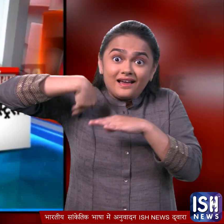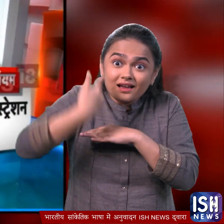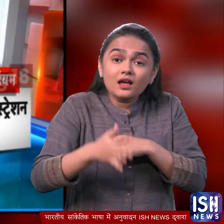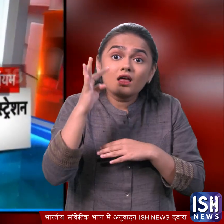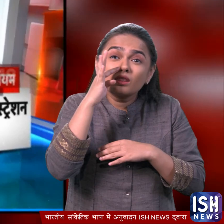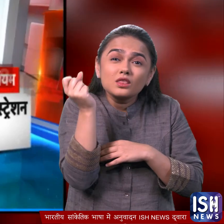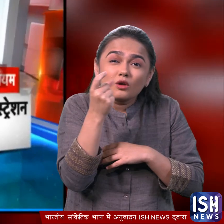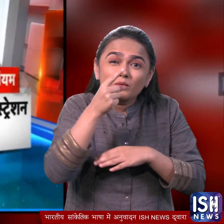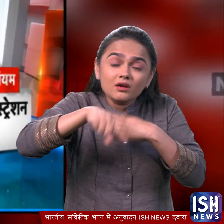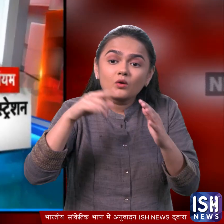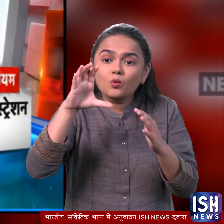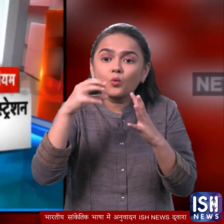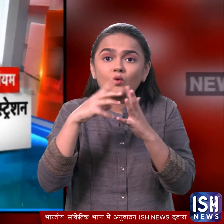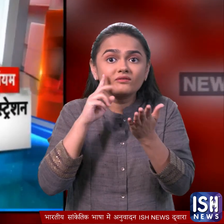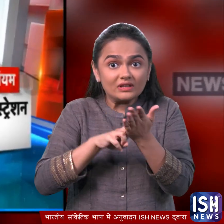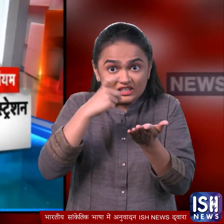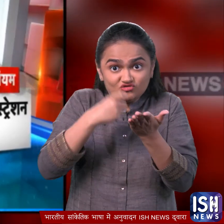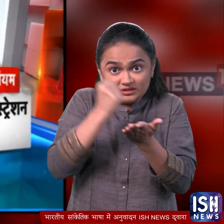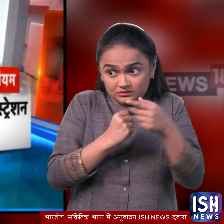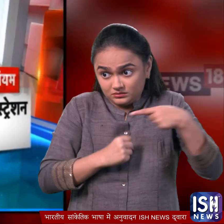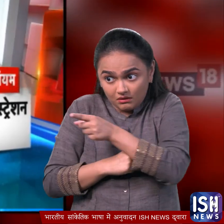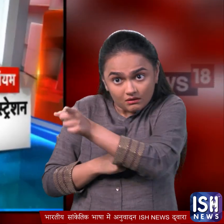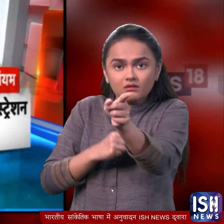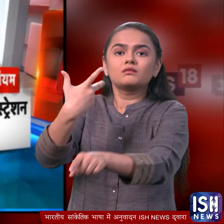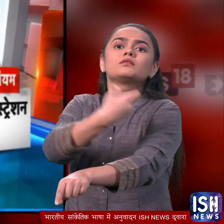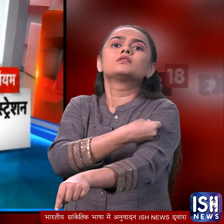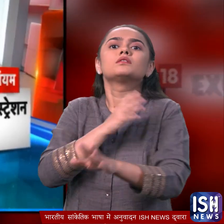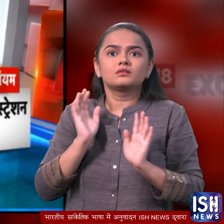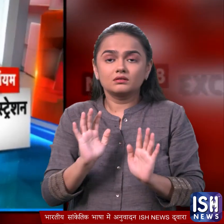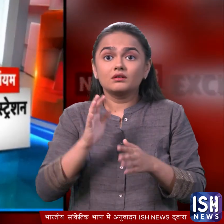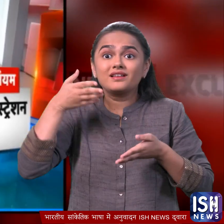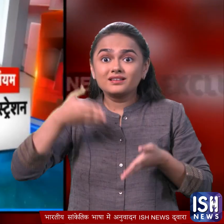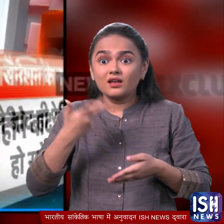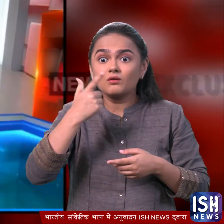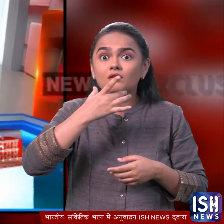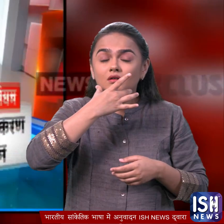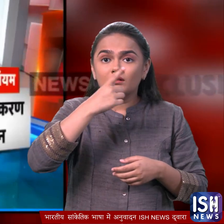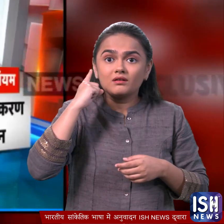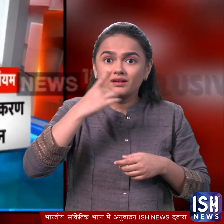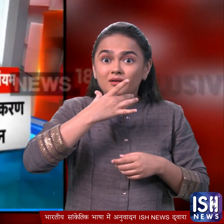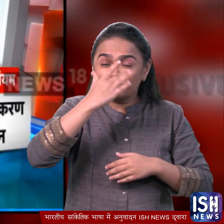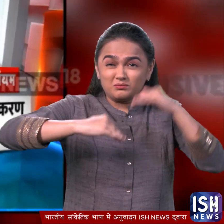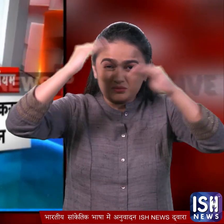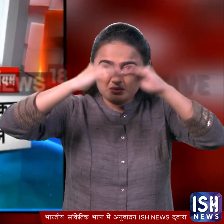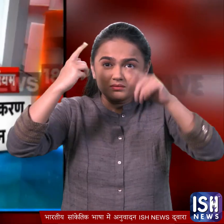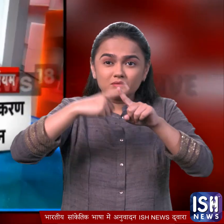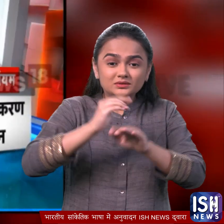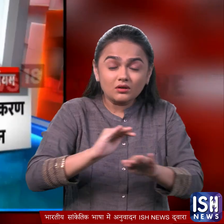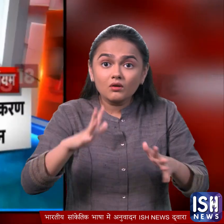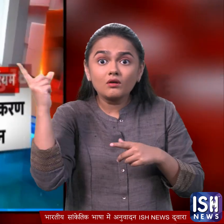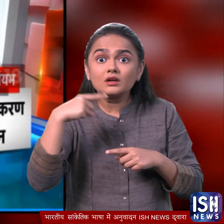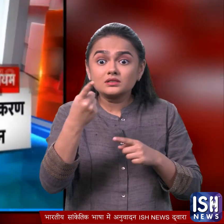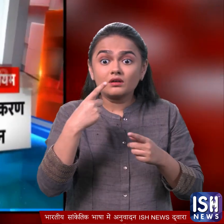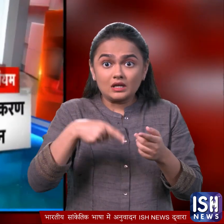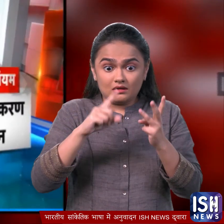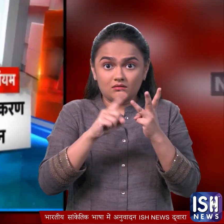महीने के बाद ही कोविन ऐप के जरिए तीसरी डोज के लिए रजिस्ट्रेशन हो पाएगा। अभी सरकार ने बुजुर्गों और स्वास्थ्य कर्मियों के लिए प्रिकॉशनरी डोज